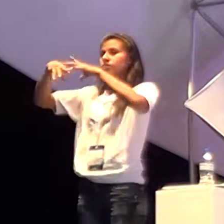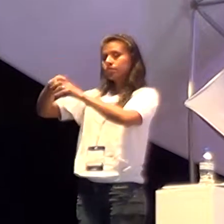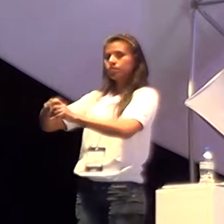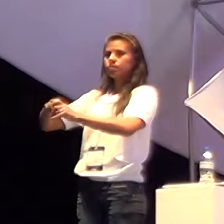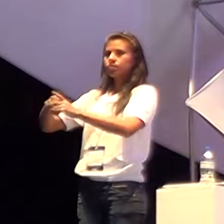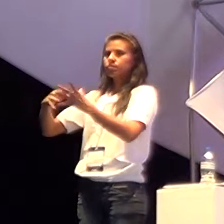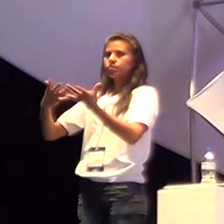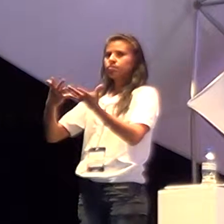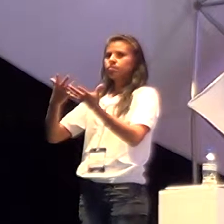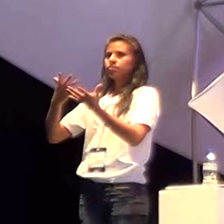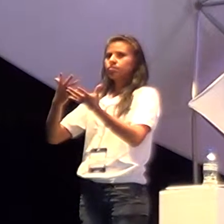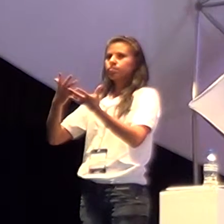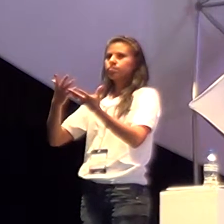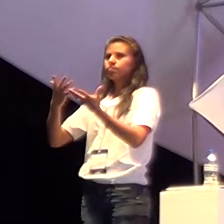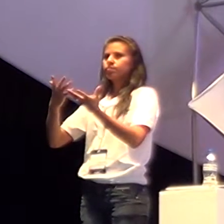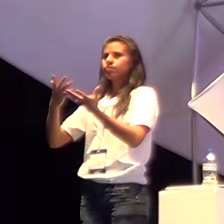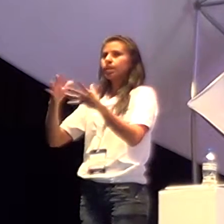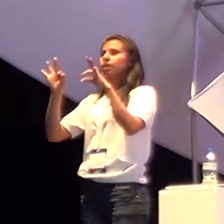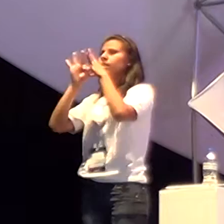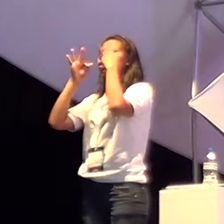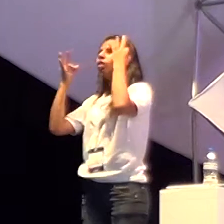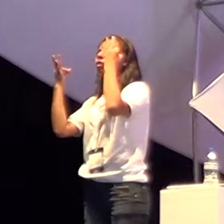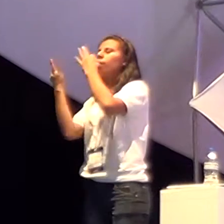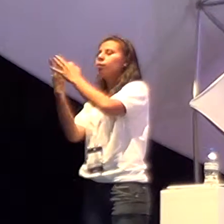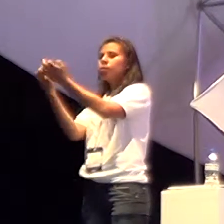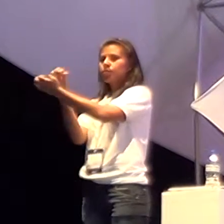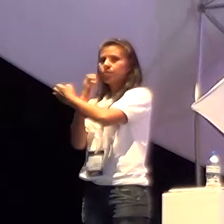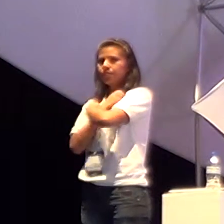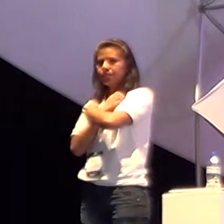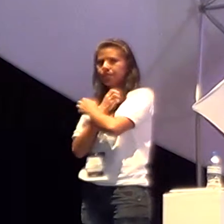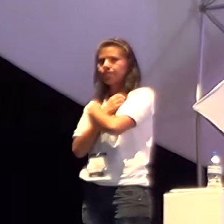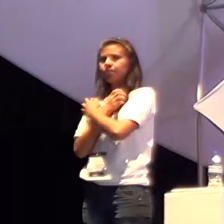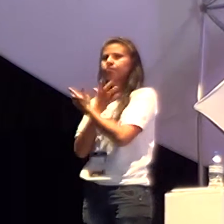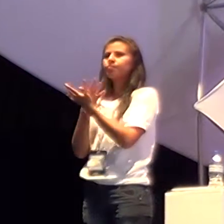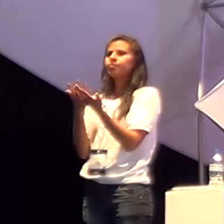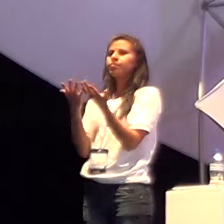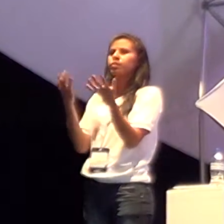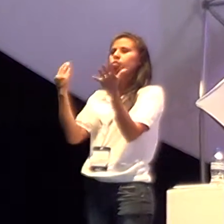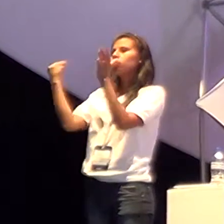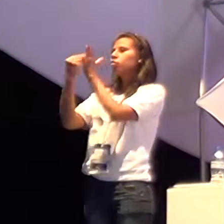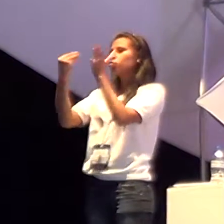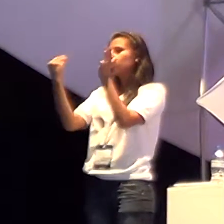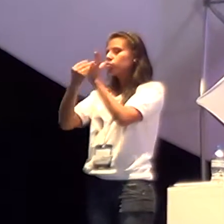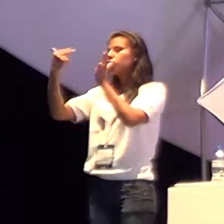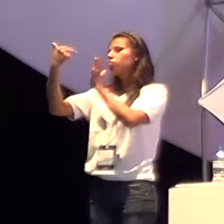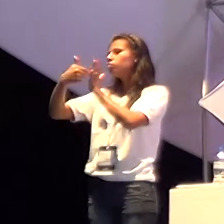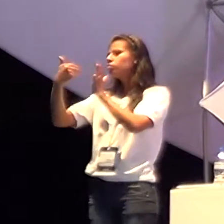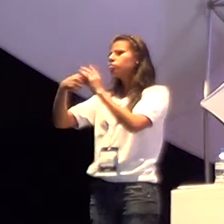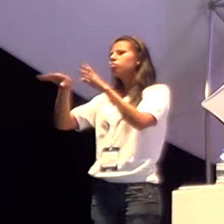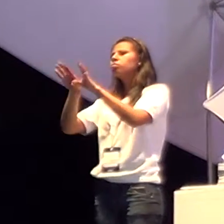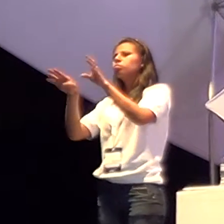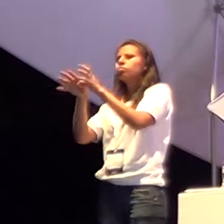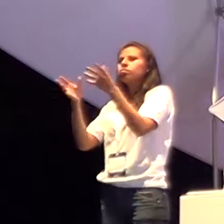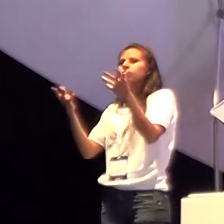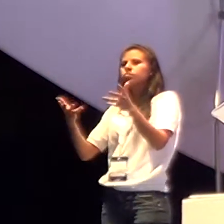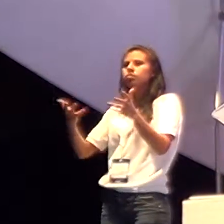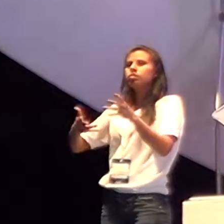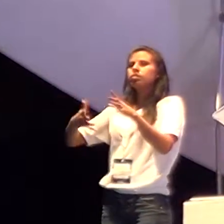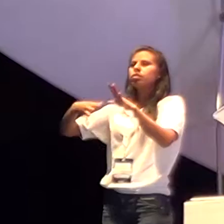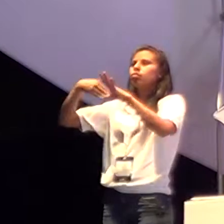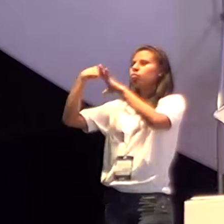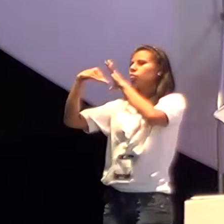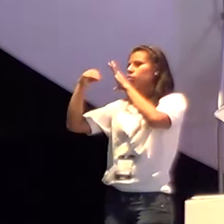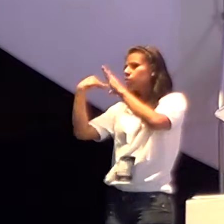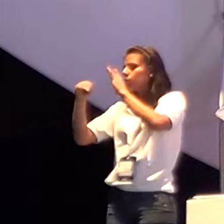digital, la forma de educación por móvil, ya hay cursos, ya hay cómo hacer, ya hay